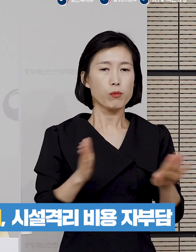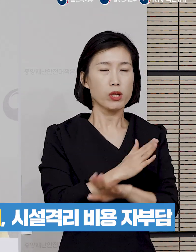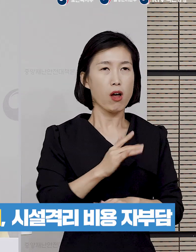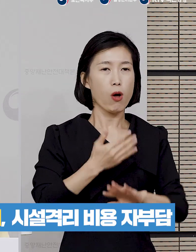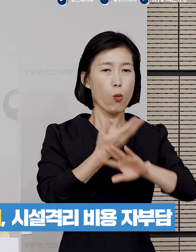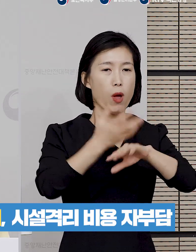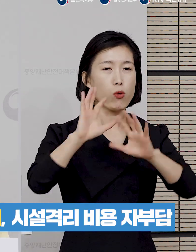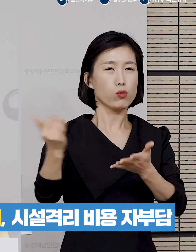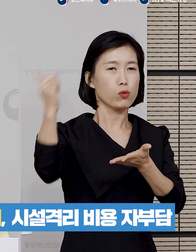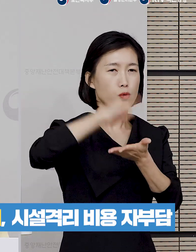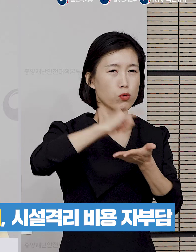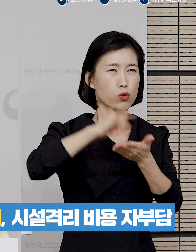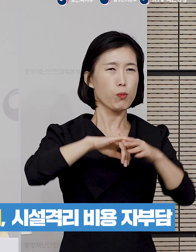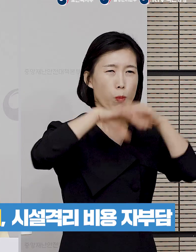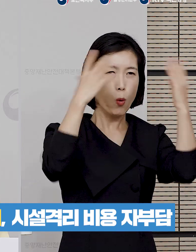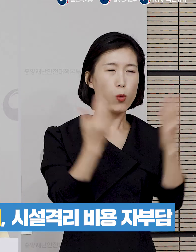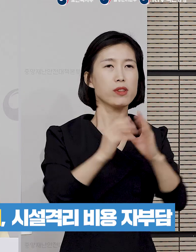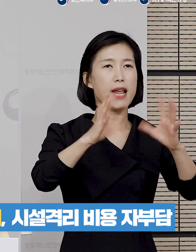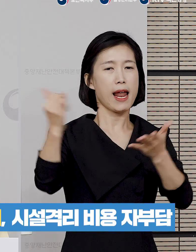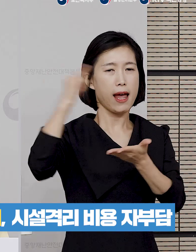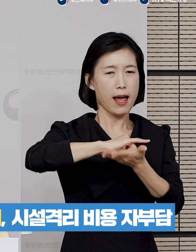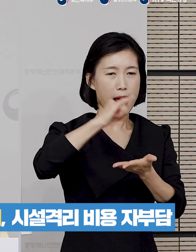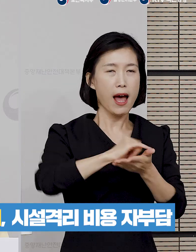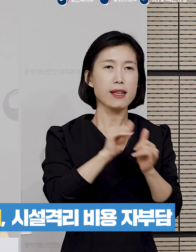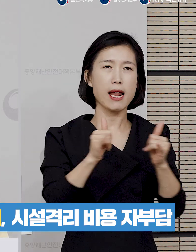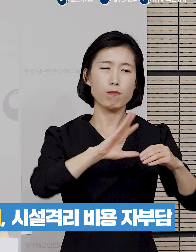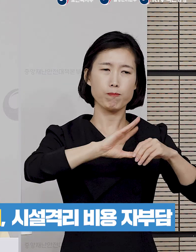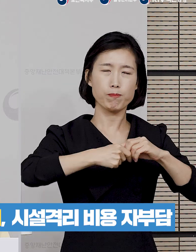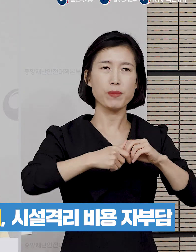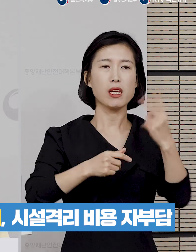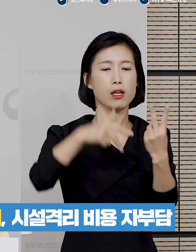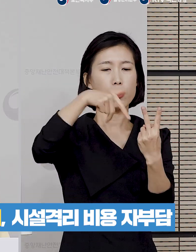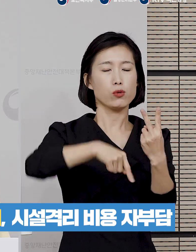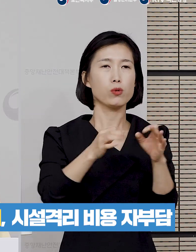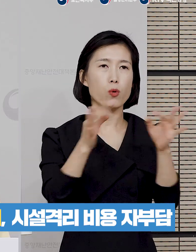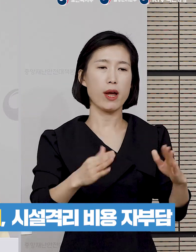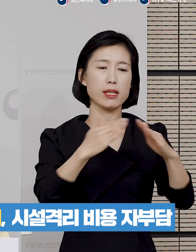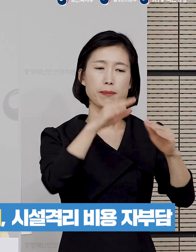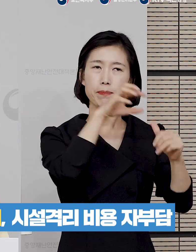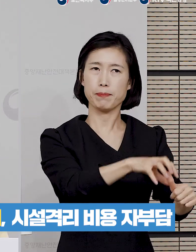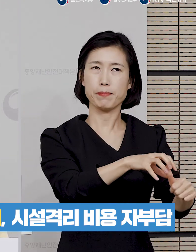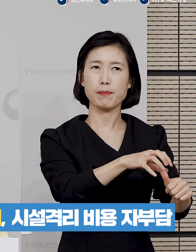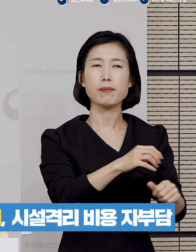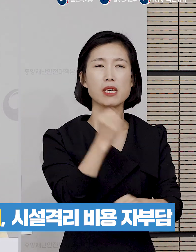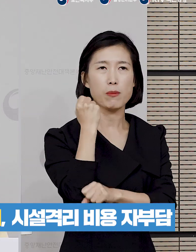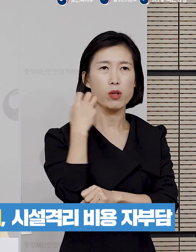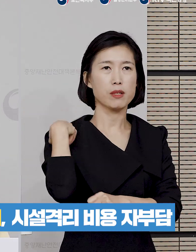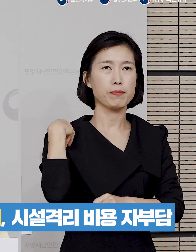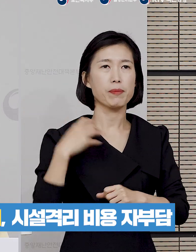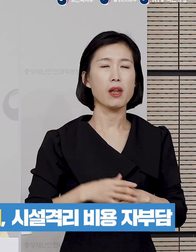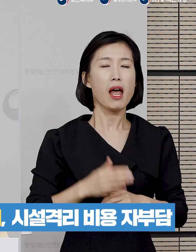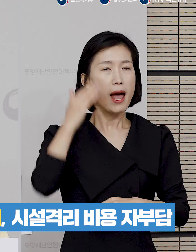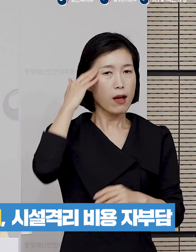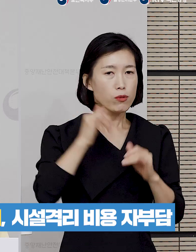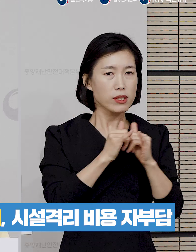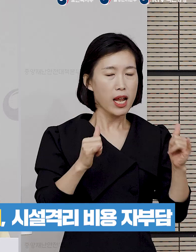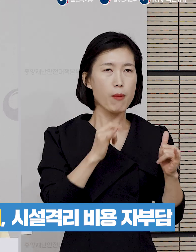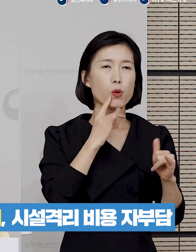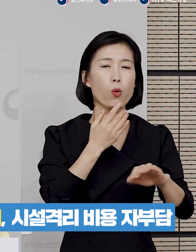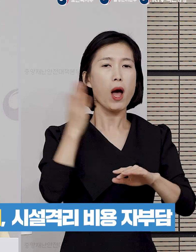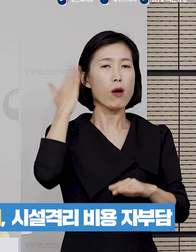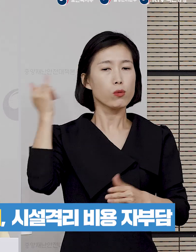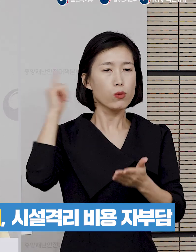해외 모든 나라에서 입국하는 모든 입국자 는 2주간 경리 대상이 됩니다 우리 국민과